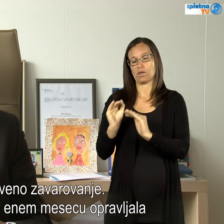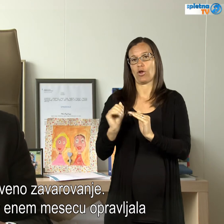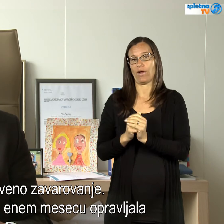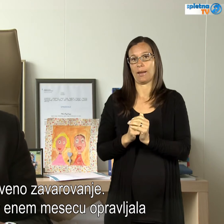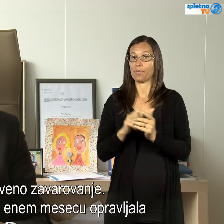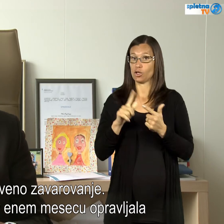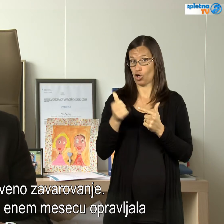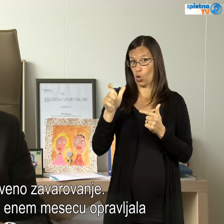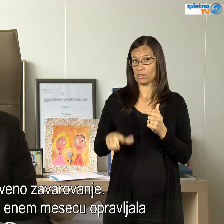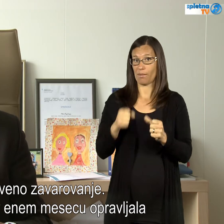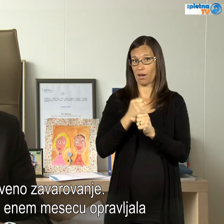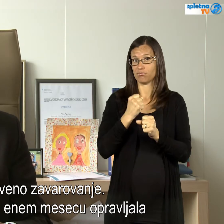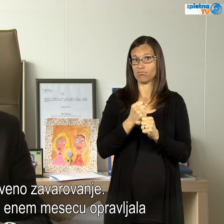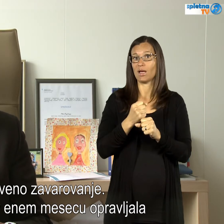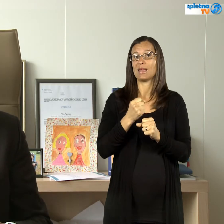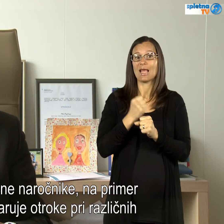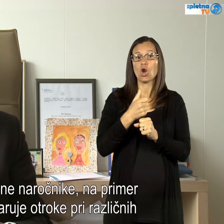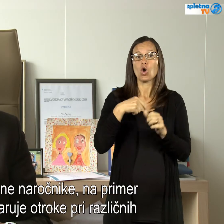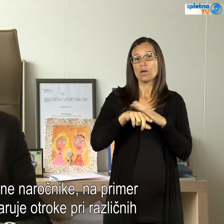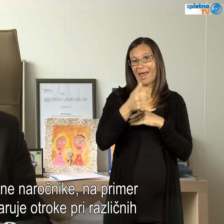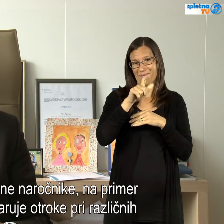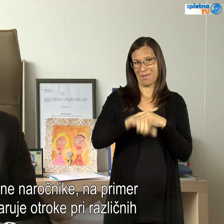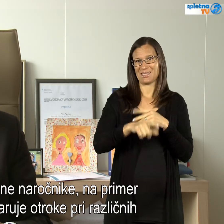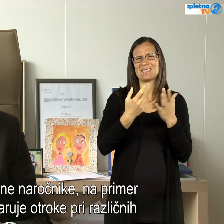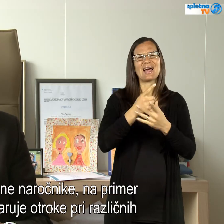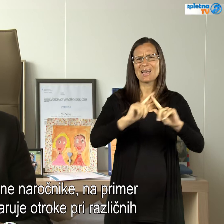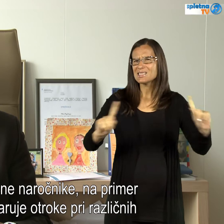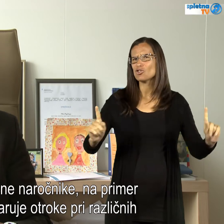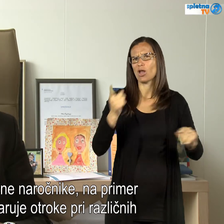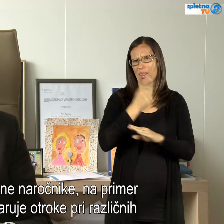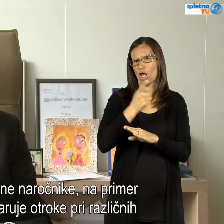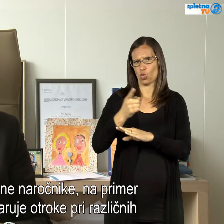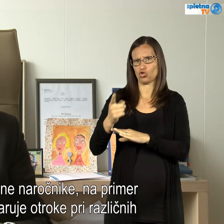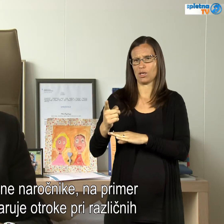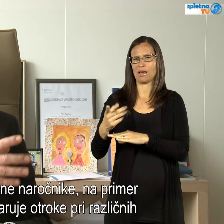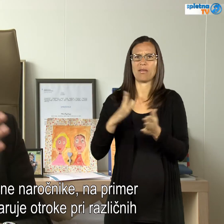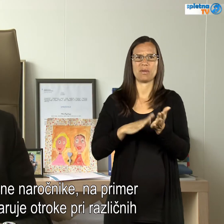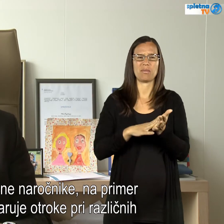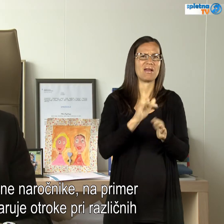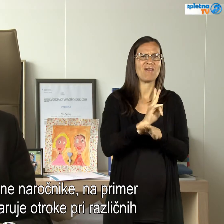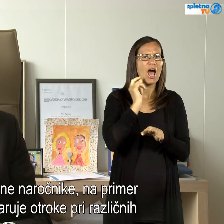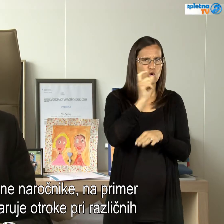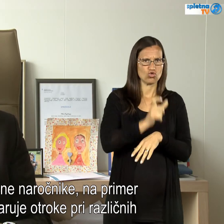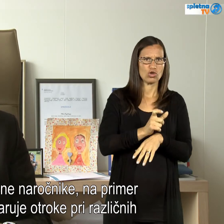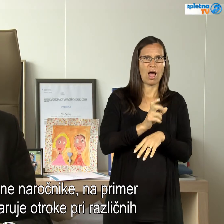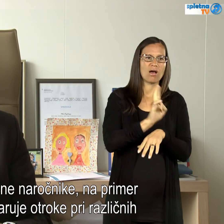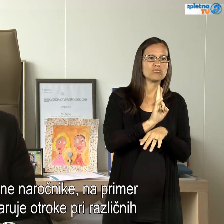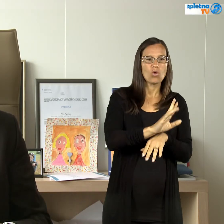oseba opravljala delo znotraj enega meseca za različne naročnike, naprimer varuška čuva otroke pri različnih